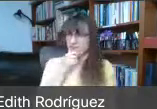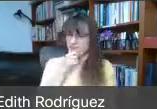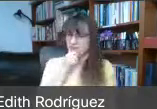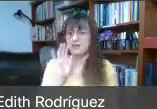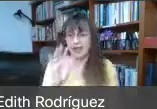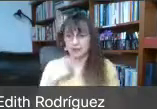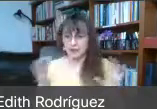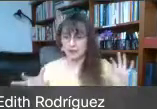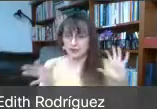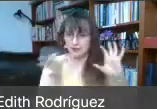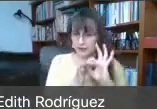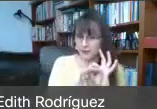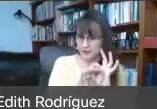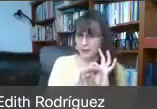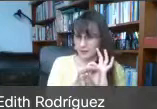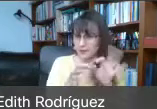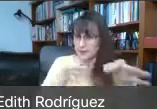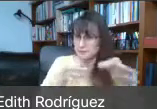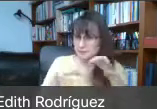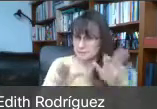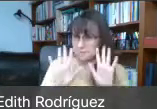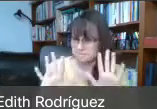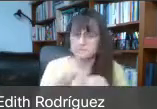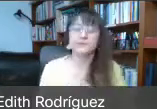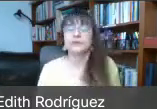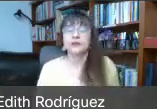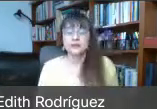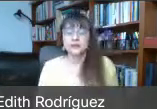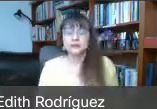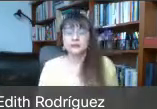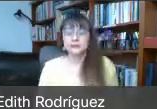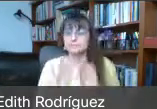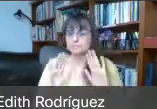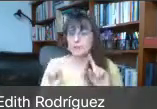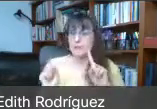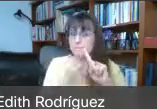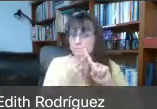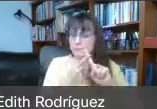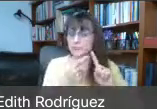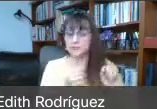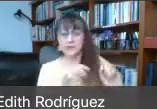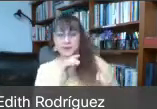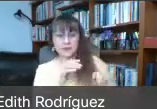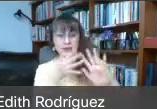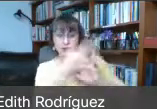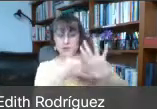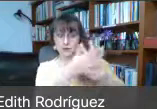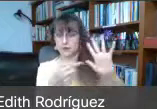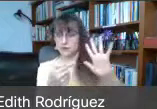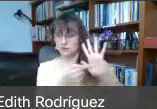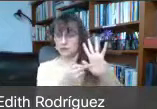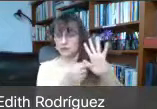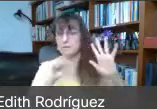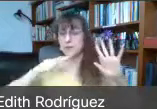bueno, ¿qué es la literatura? Literatura y la lengua de señas, porque tenemos que hablar de estos dos conceptos los cuales van a articular.